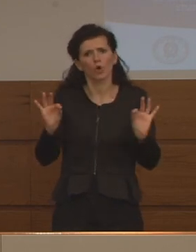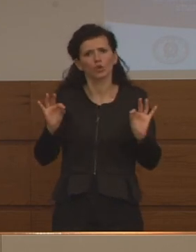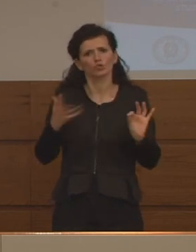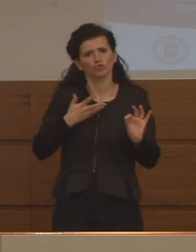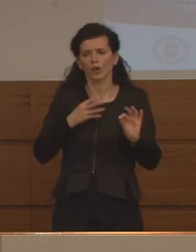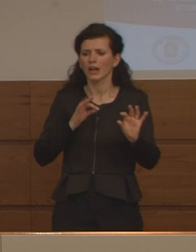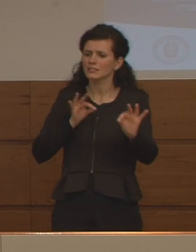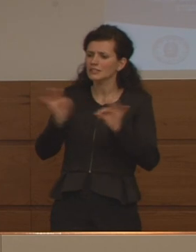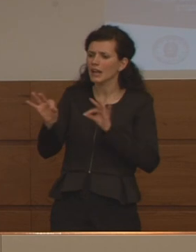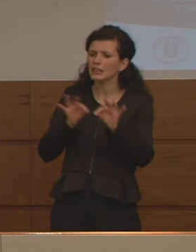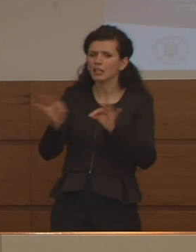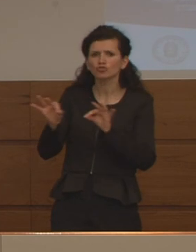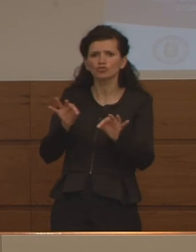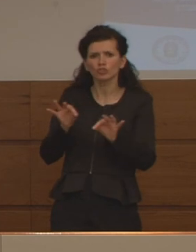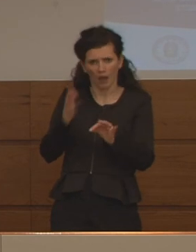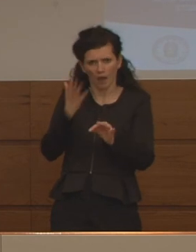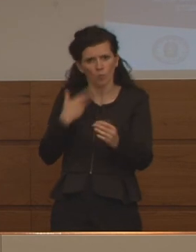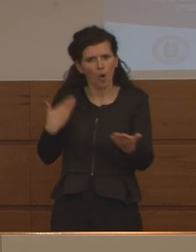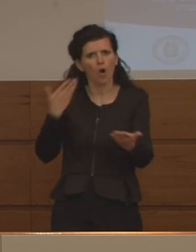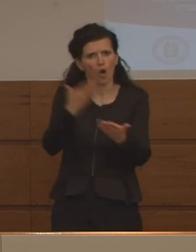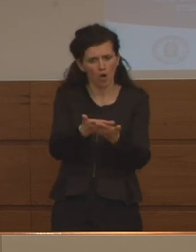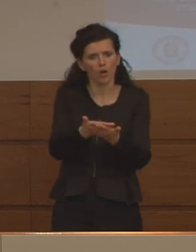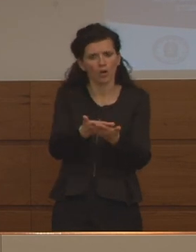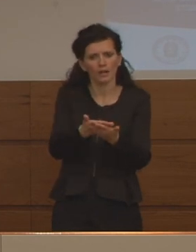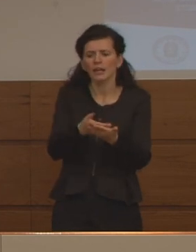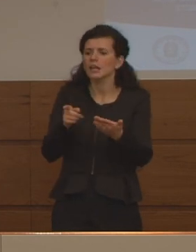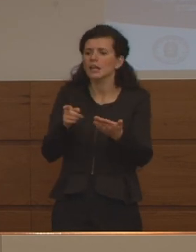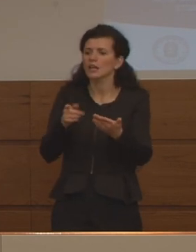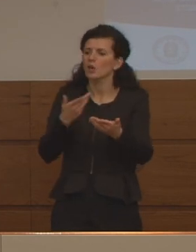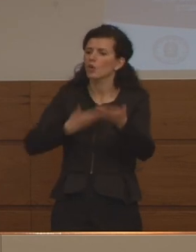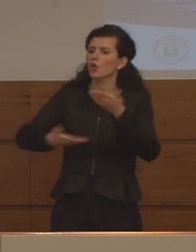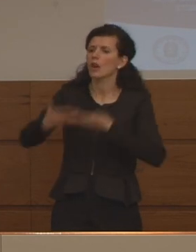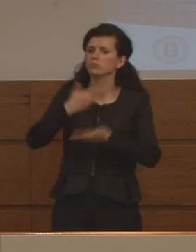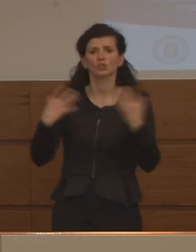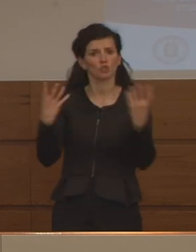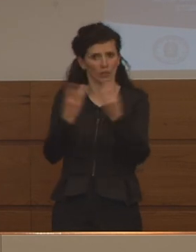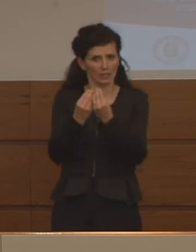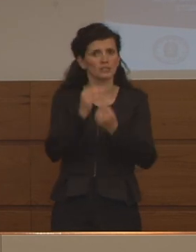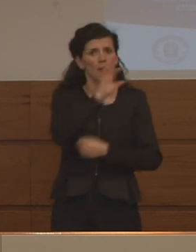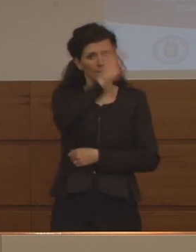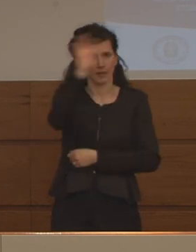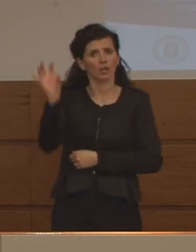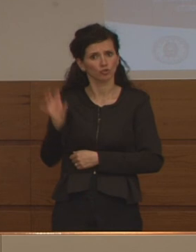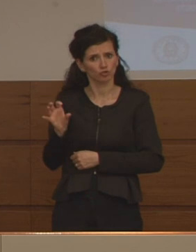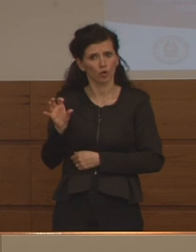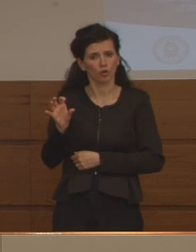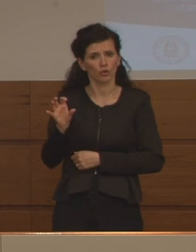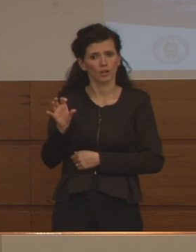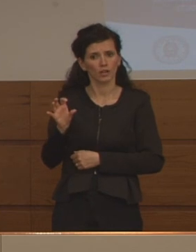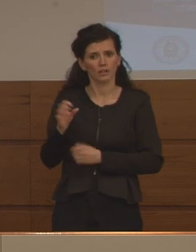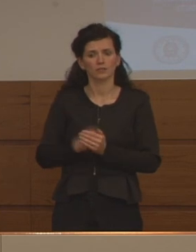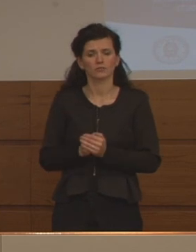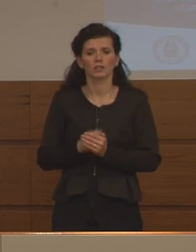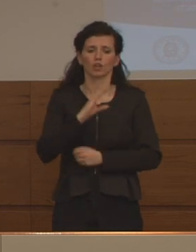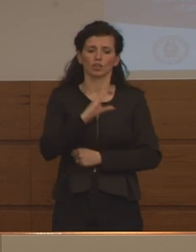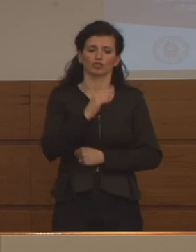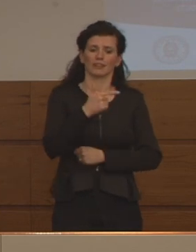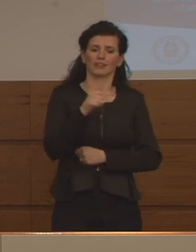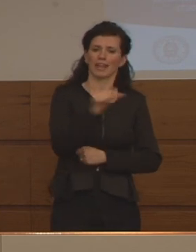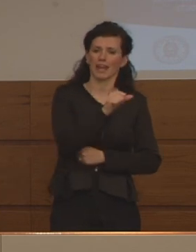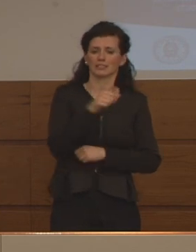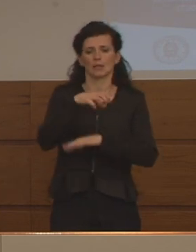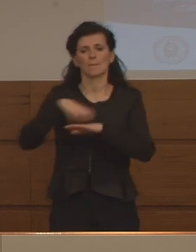da condurre in collaborazione con le regioni il cts il